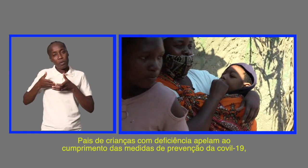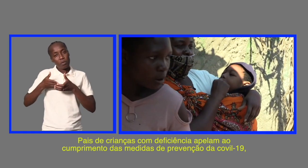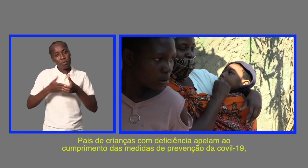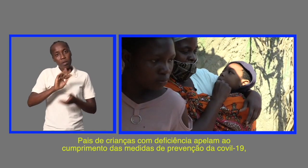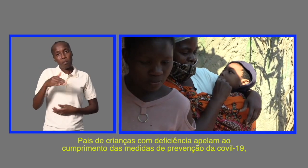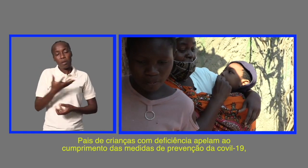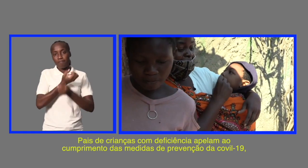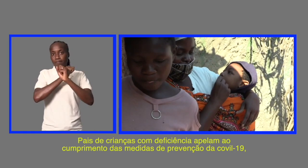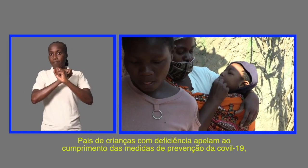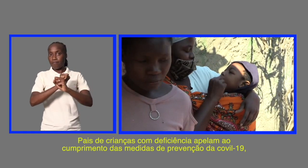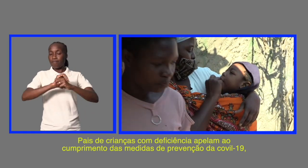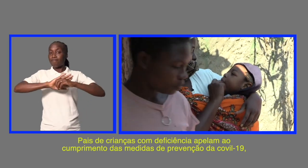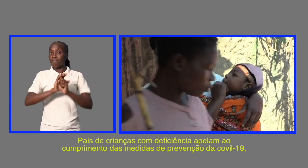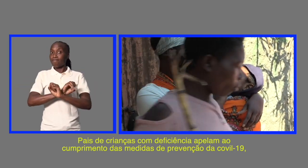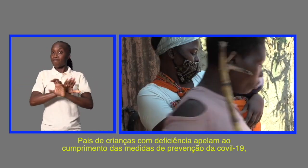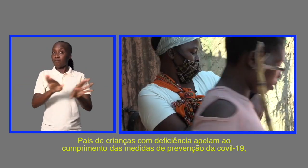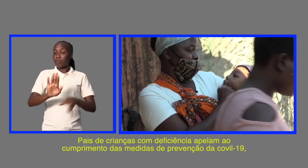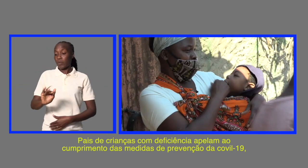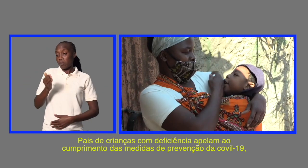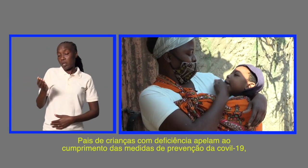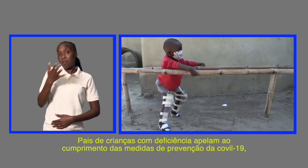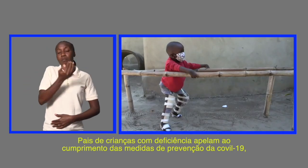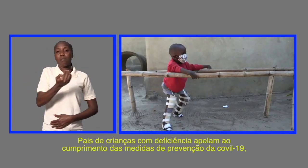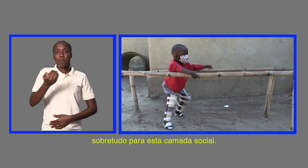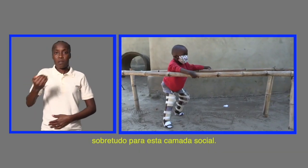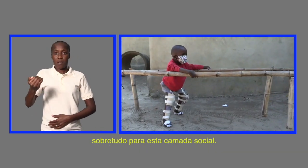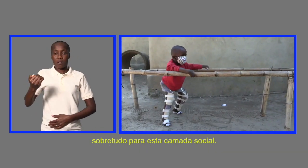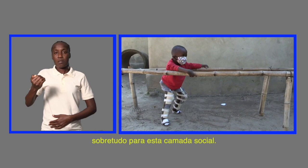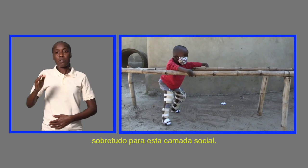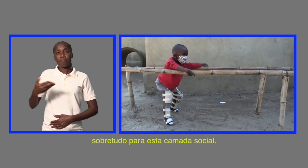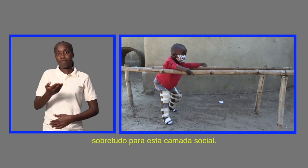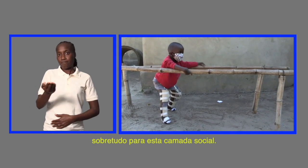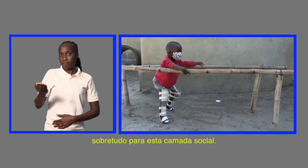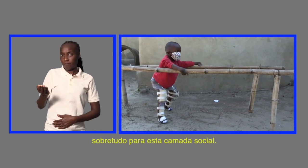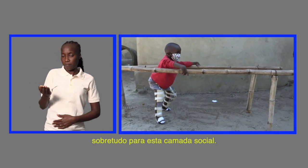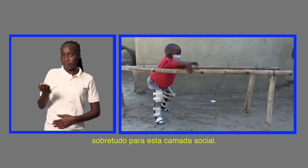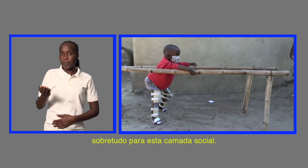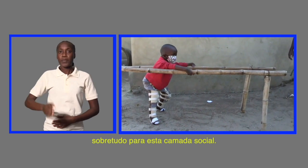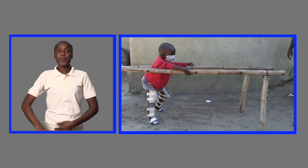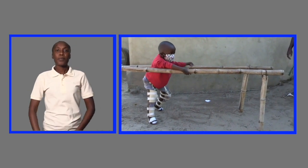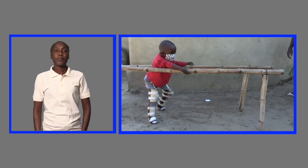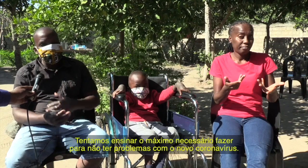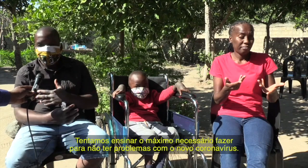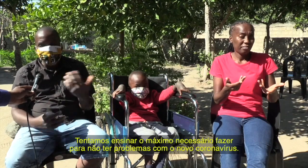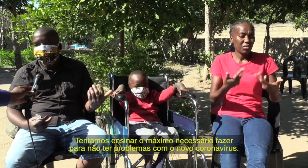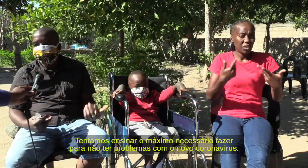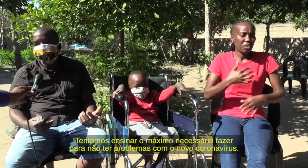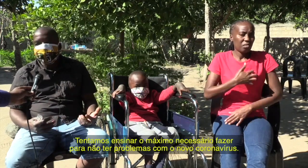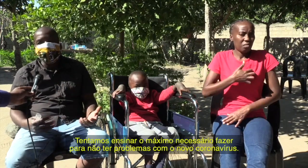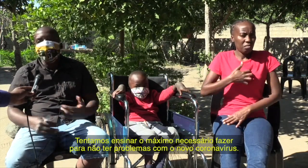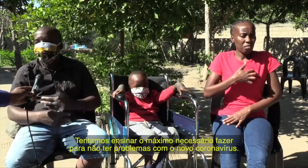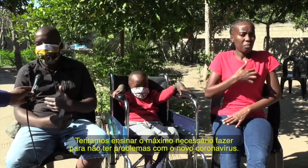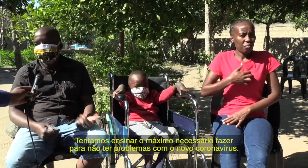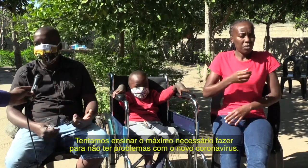cumprimento das medidas de prevenção da Covid-19 sobretudo para esta camada social tentamos